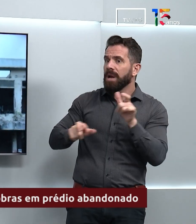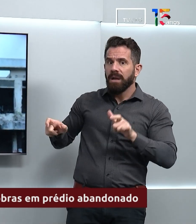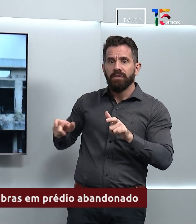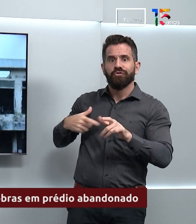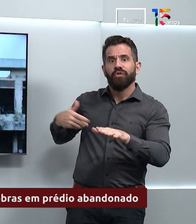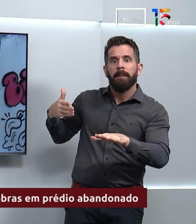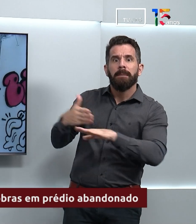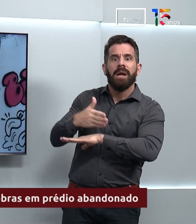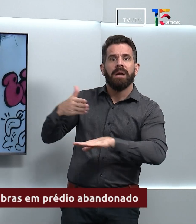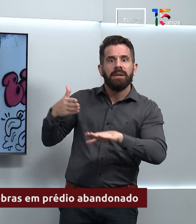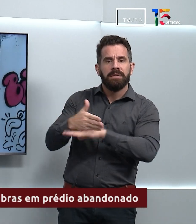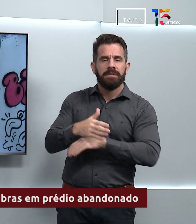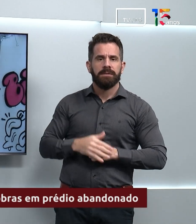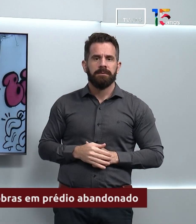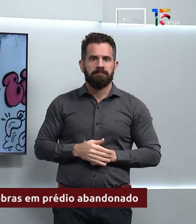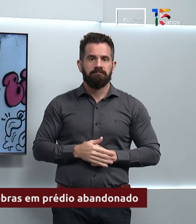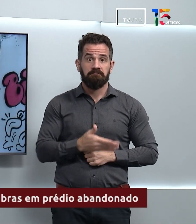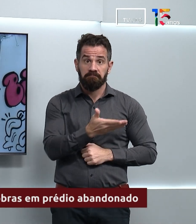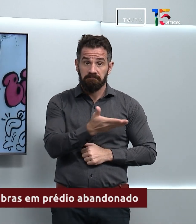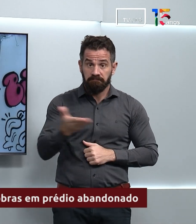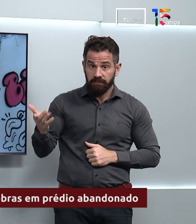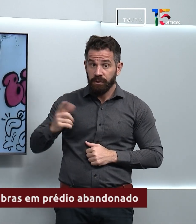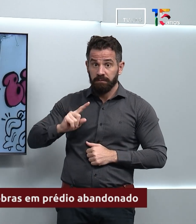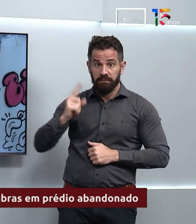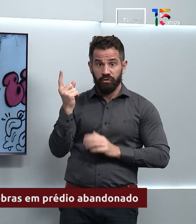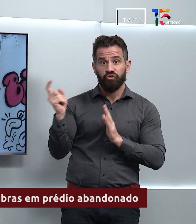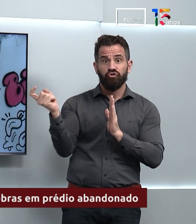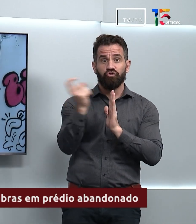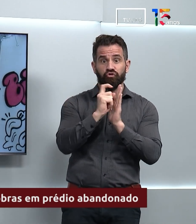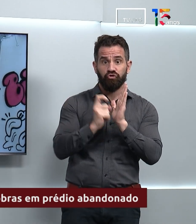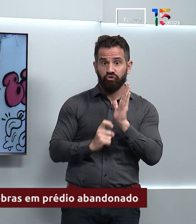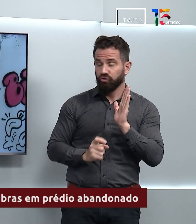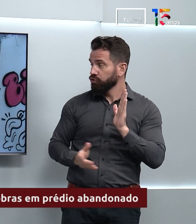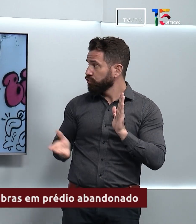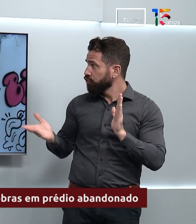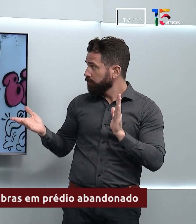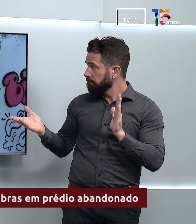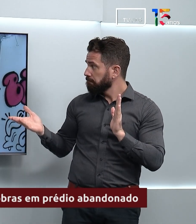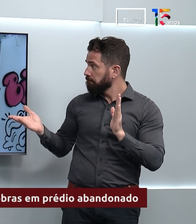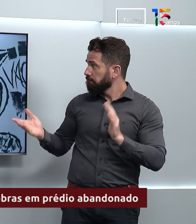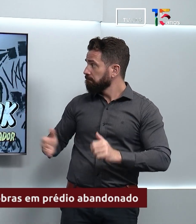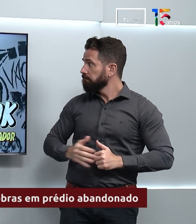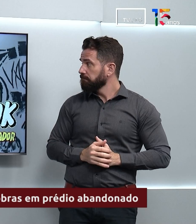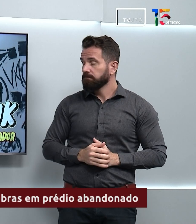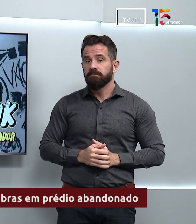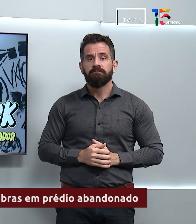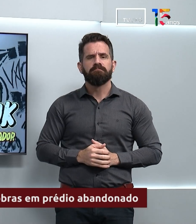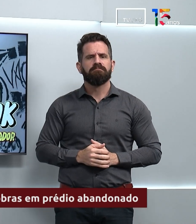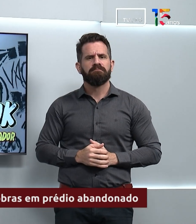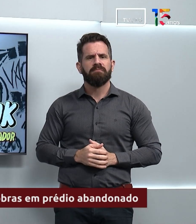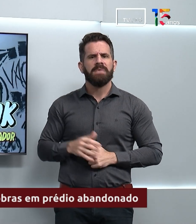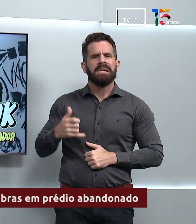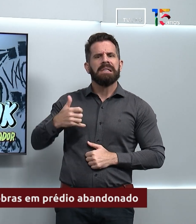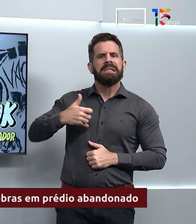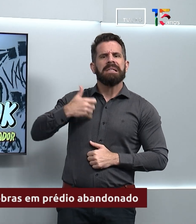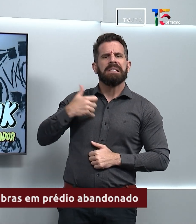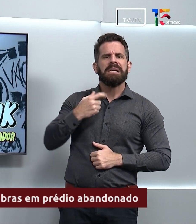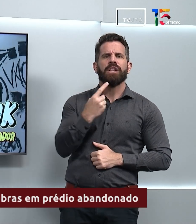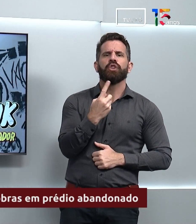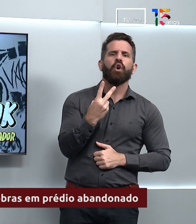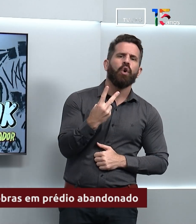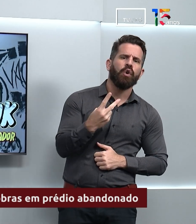passam aqui. Como Broken, que fez seus primeiros pichos nas paredes do museu. Quando eu tinha uns 12, 13 anos, já vinha pra